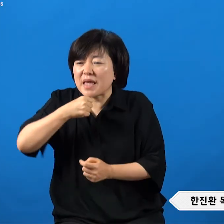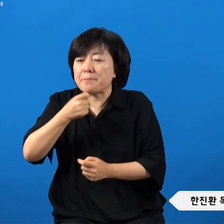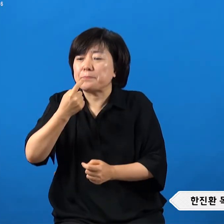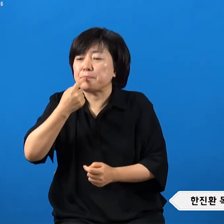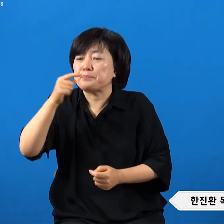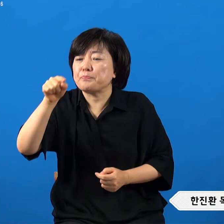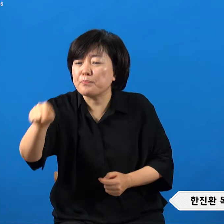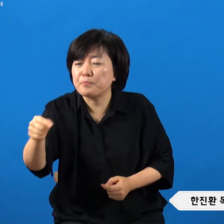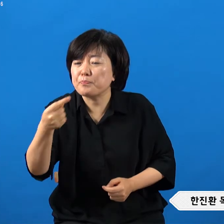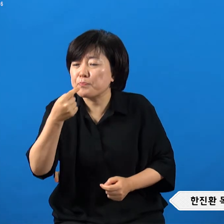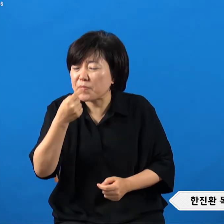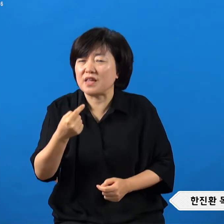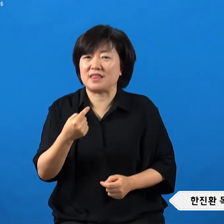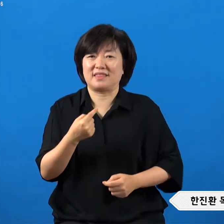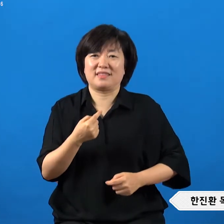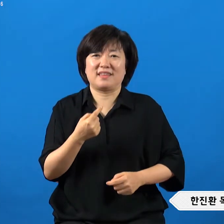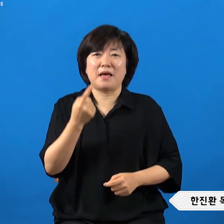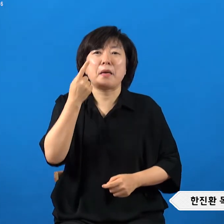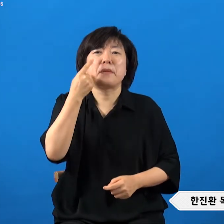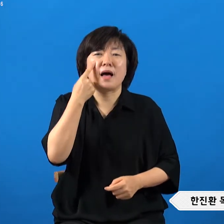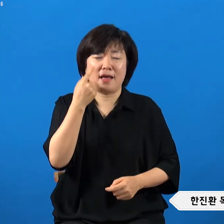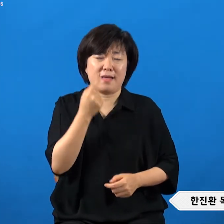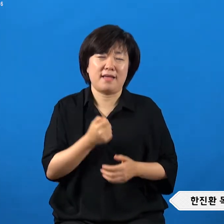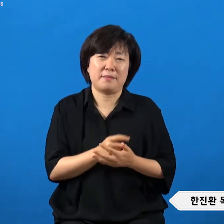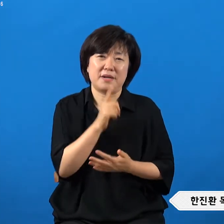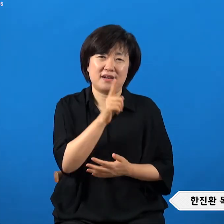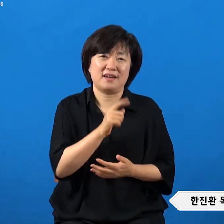했습니다. 체험해보라고 했습니다.